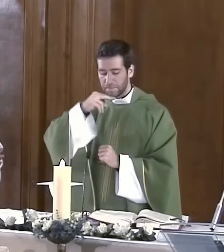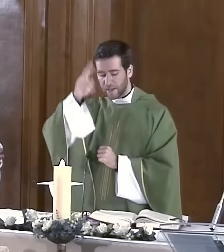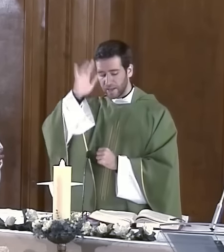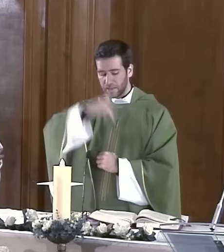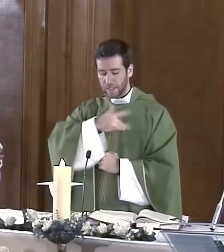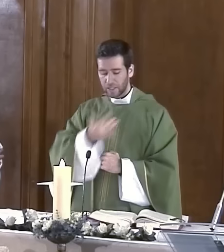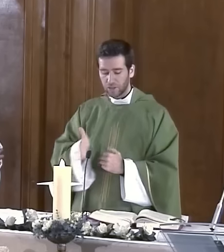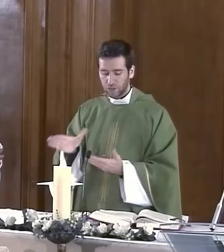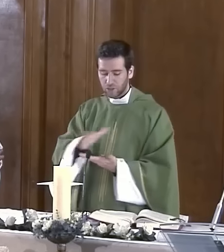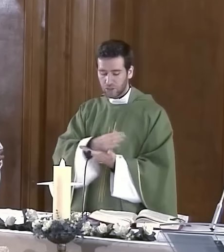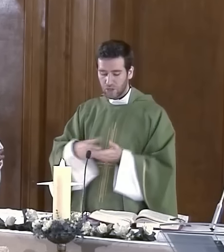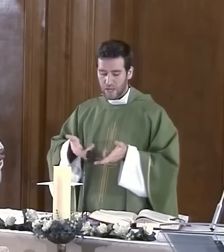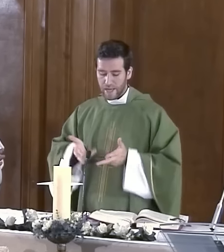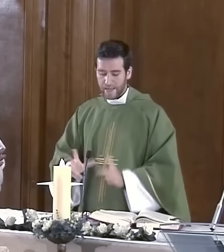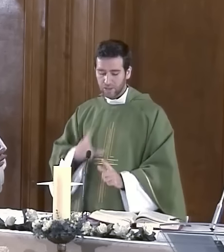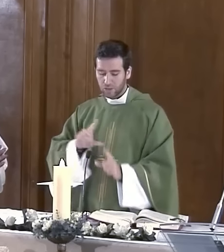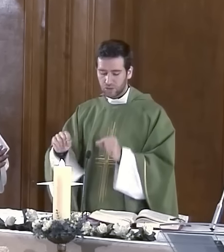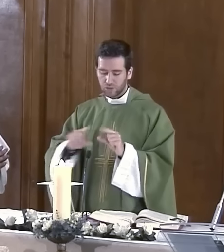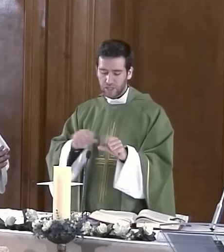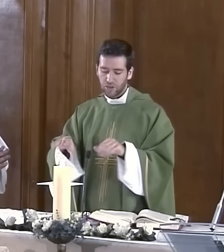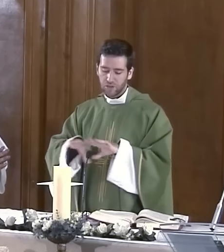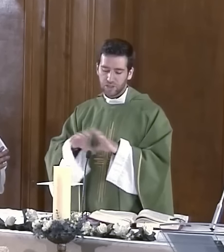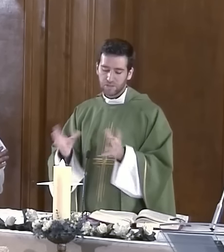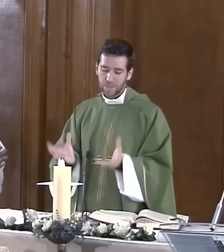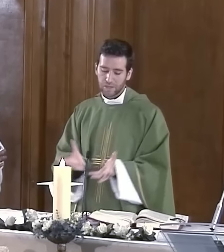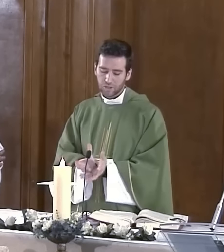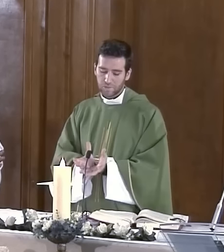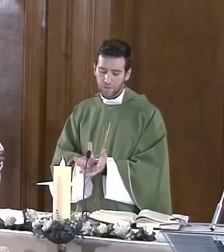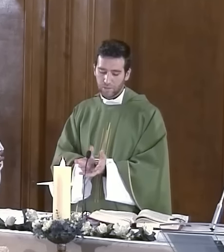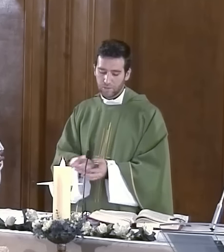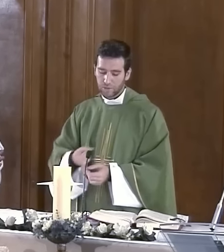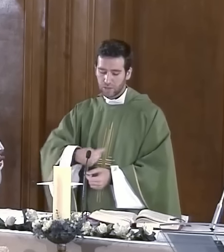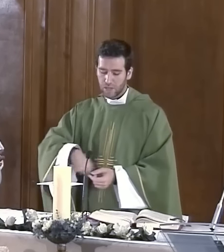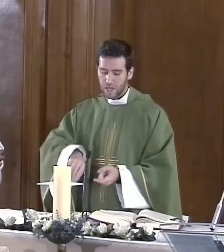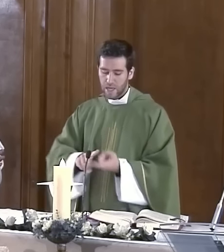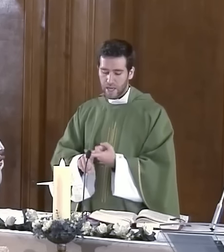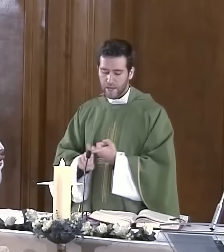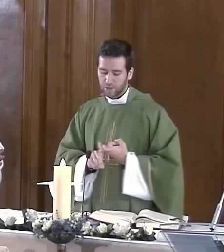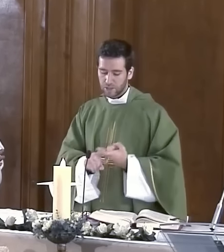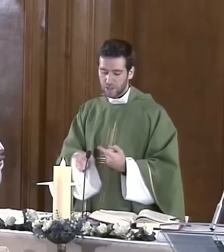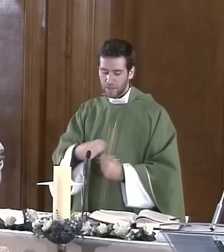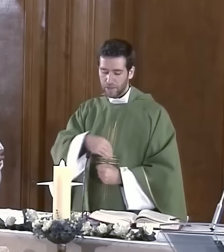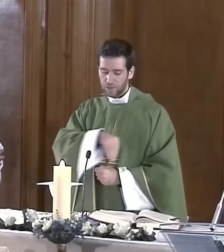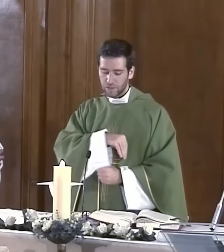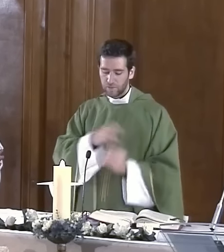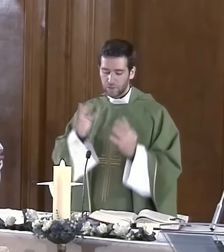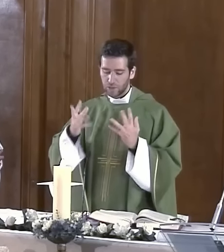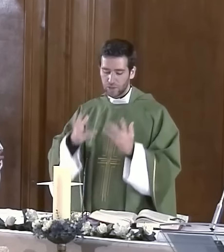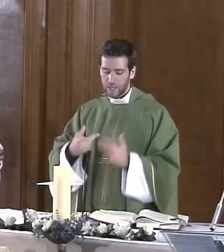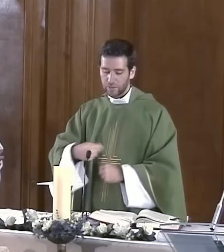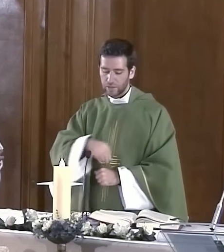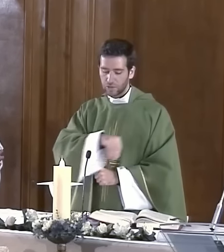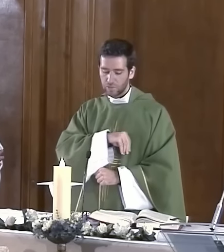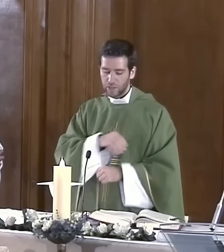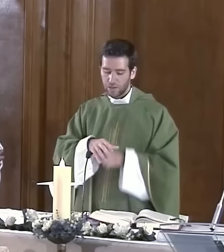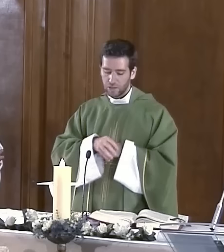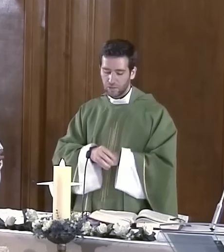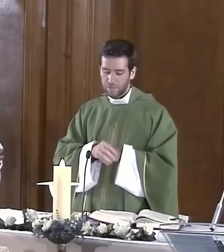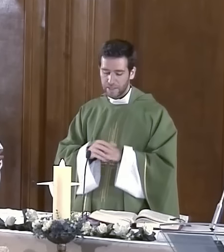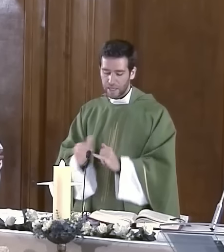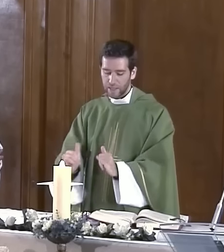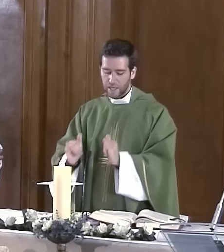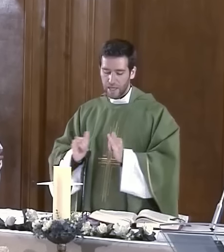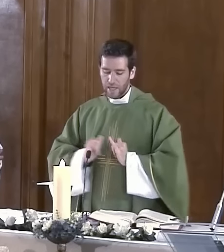ti, Padre misericordioso, a todos tus hijos dispersos por el mundo, a nuestros hermanos difuntos y a cuantos murieron